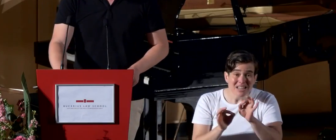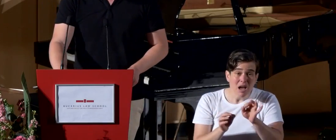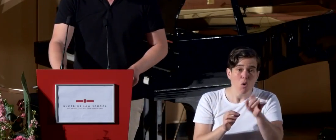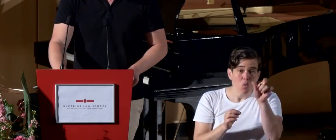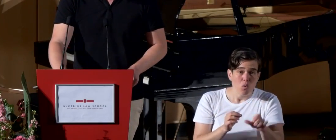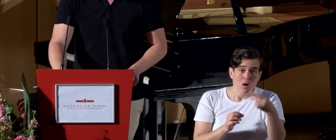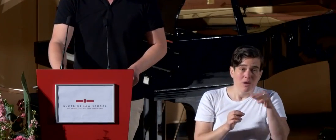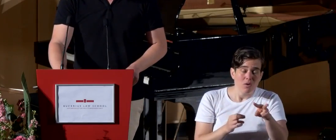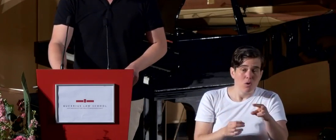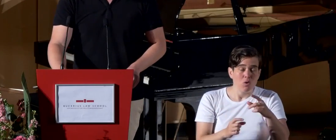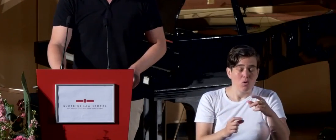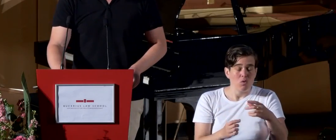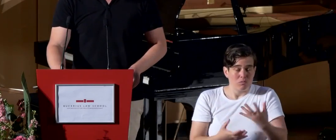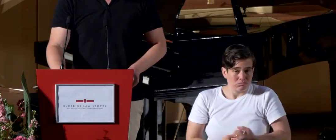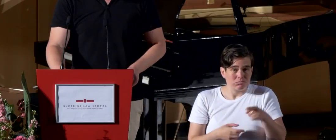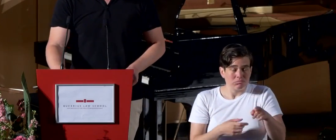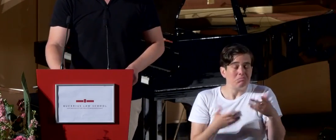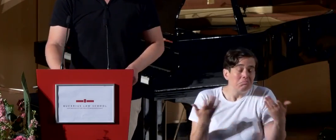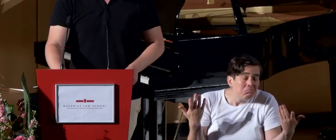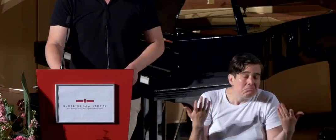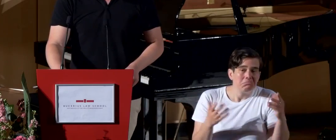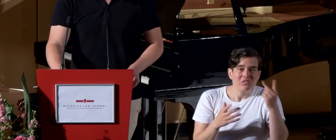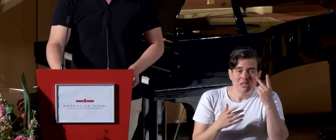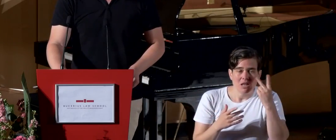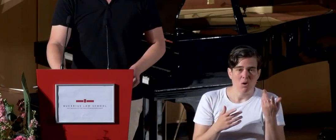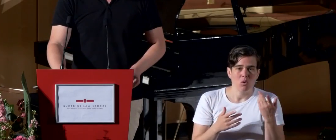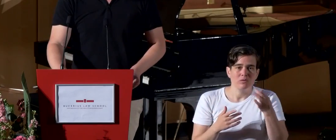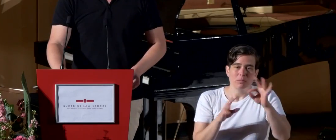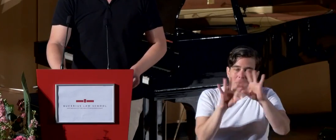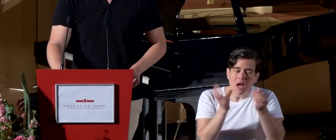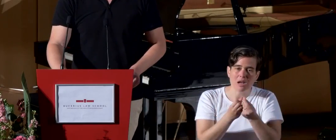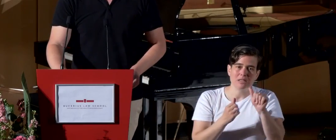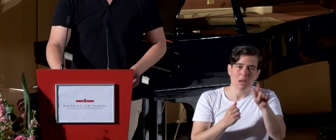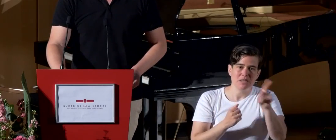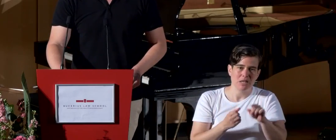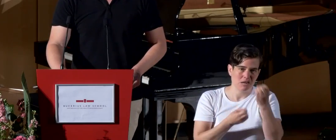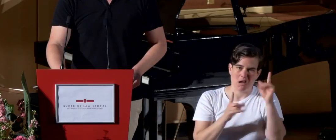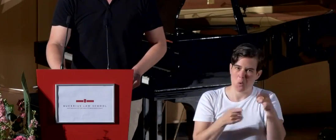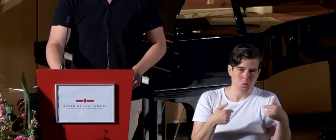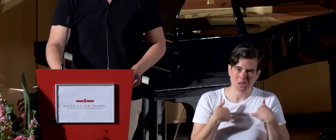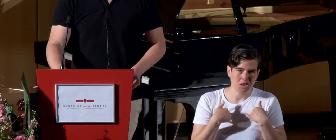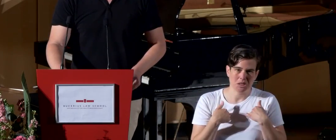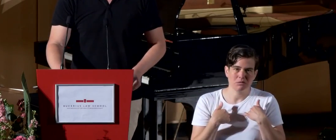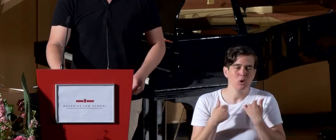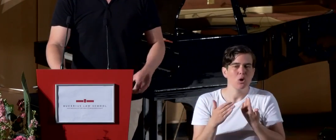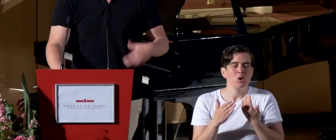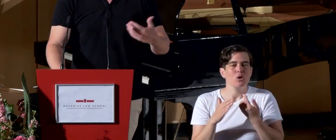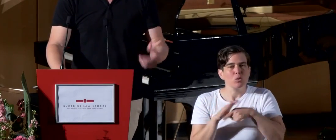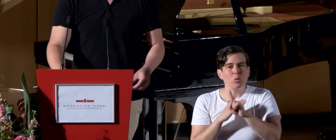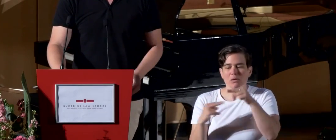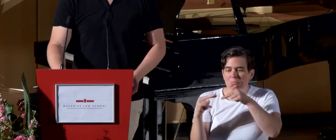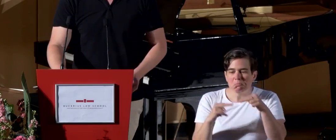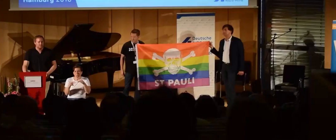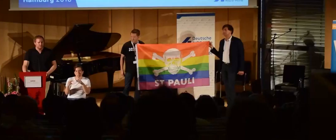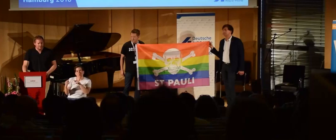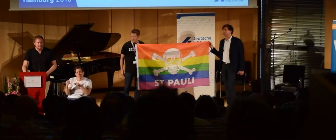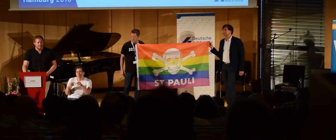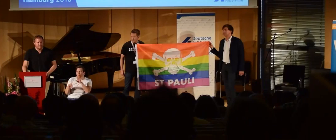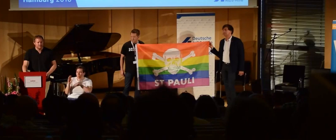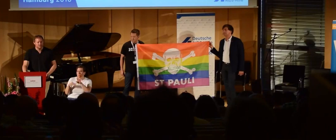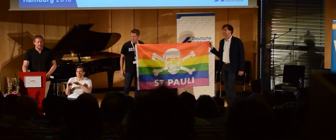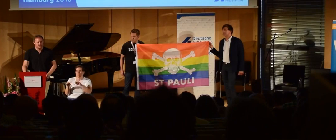HIV heute aussieht und wie weitreichend die Veränderungen sind, war mir nicht klar. Da habe ich dazugelernt und ich freue mich, auch in